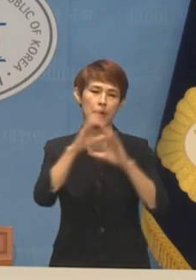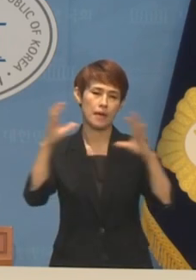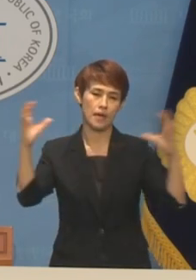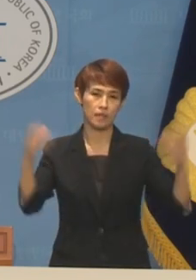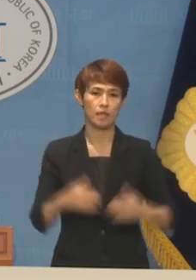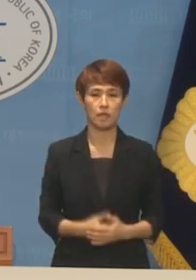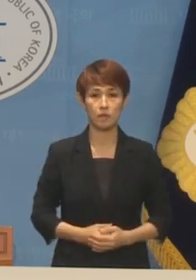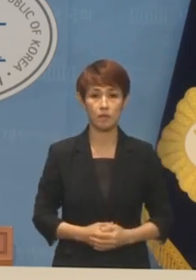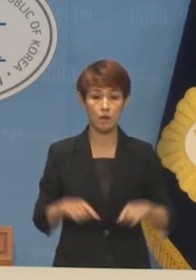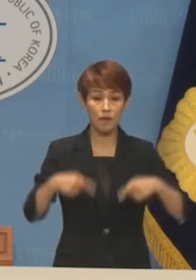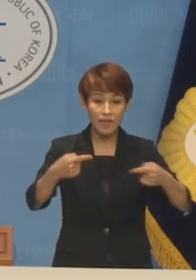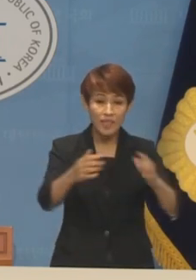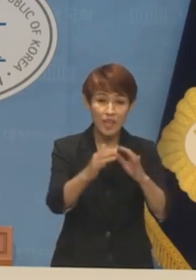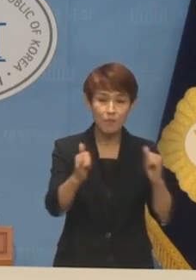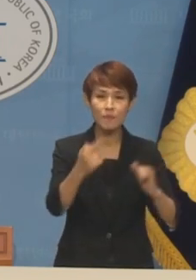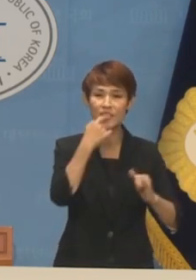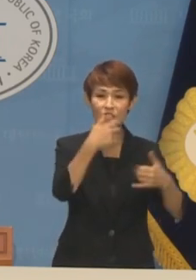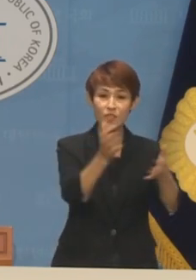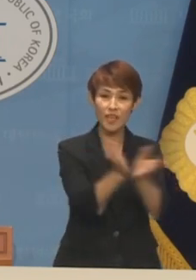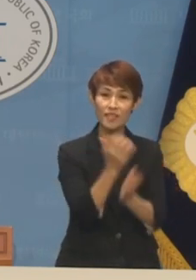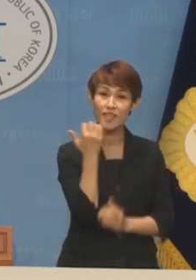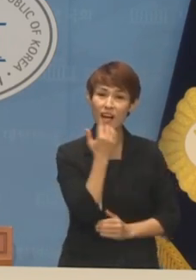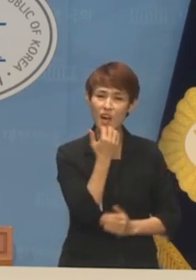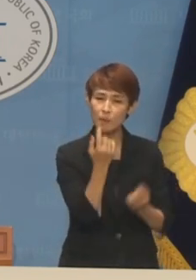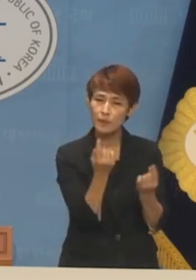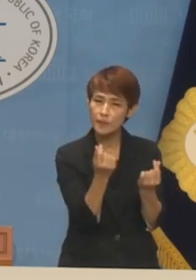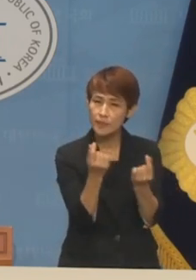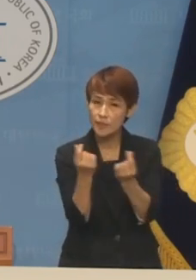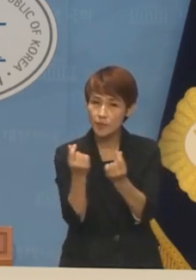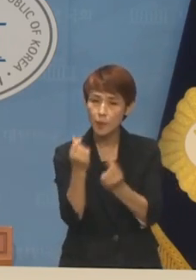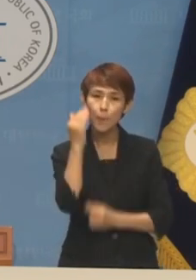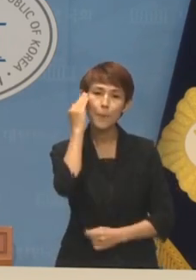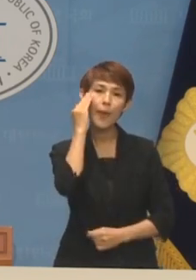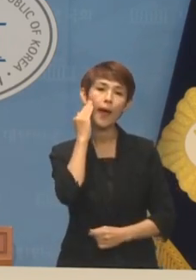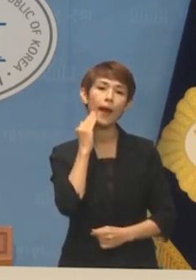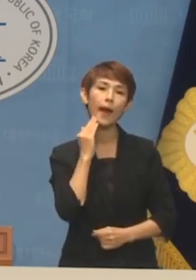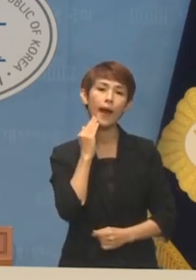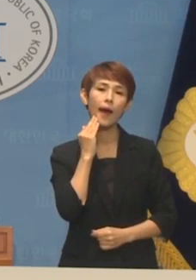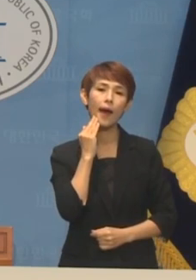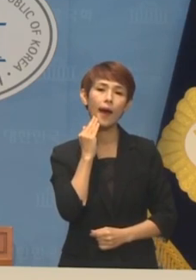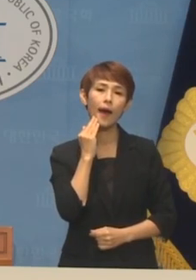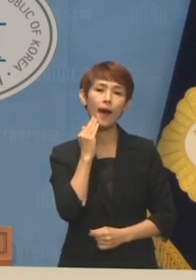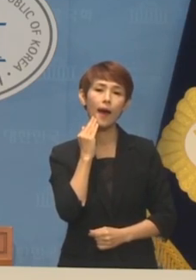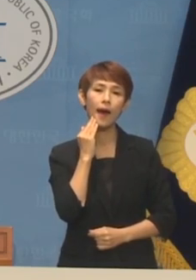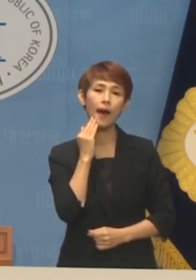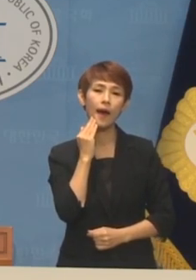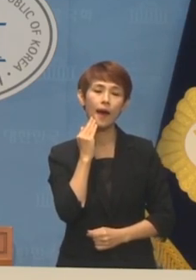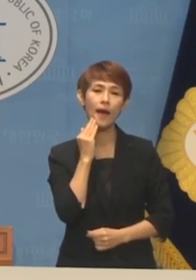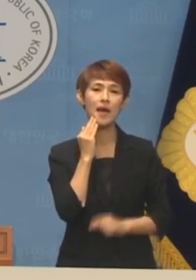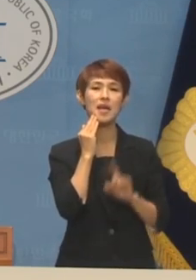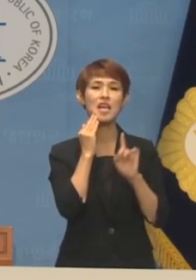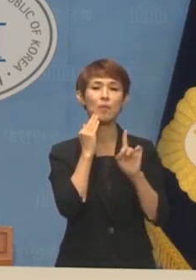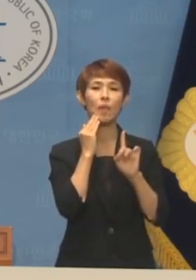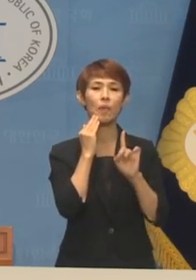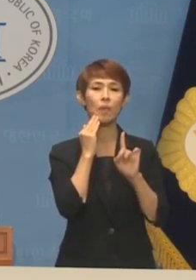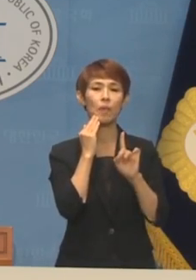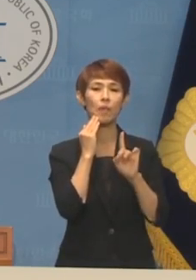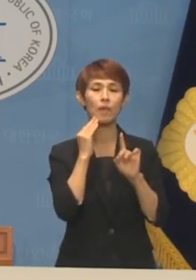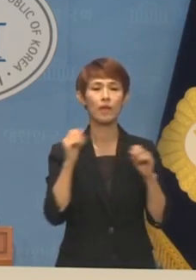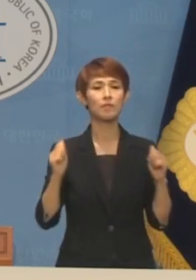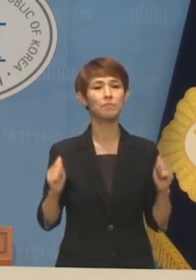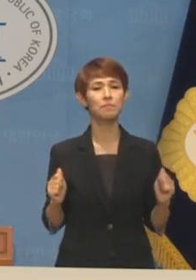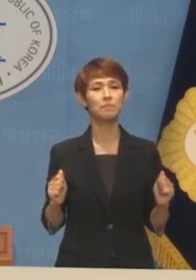출연자들은 민주당의 당 색깔과 유사한 파란색의 숫자 1번을 모두